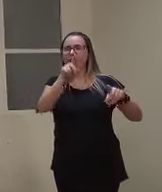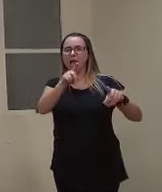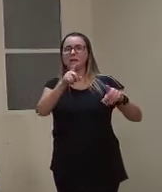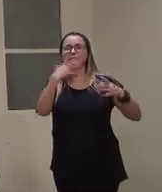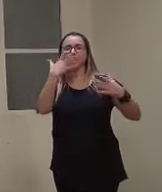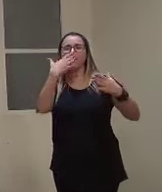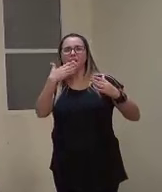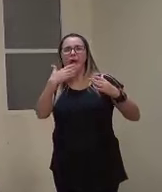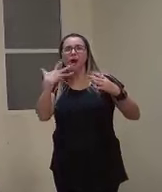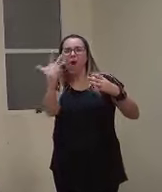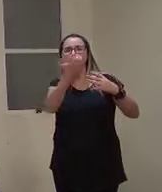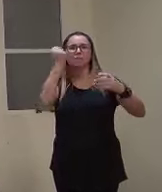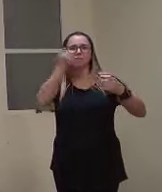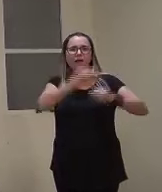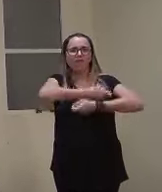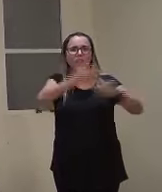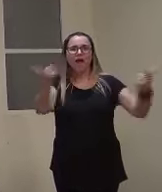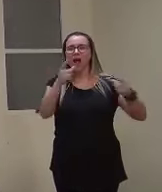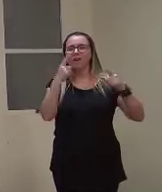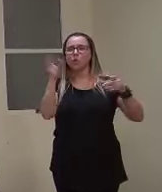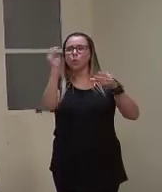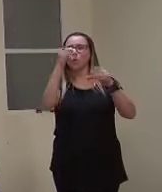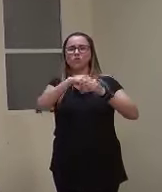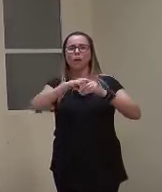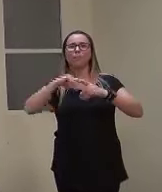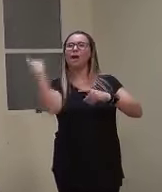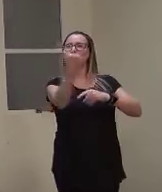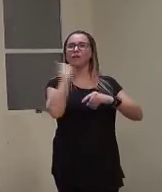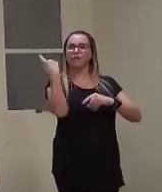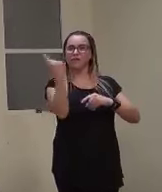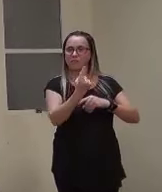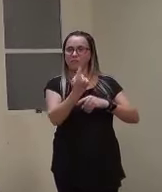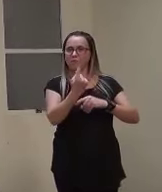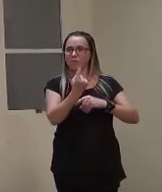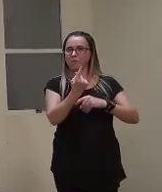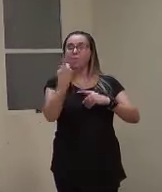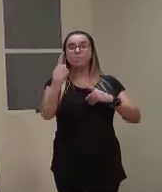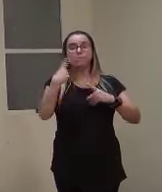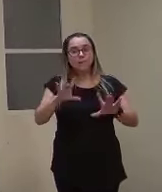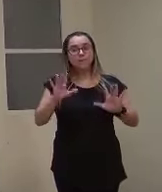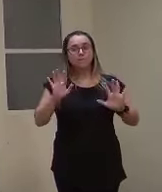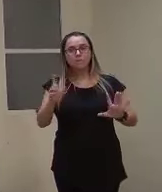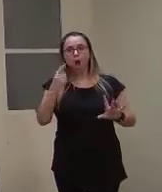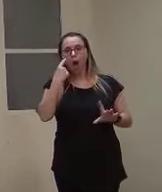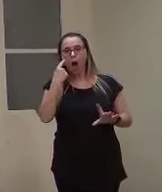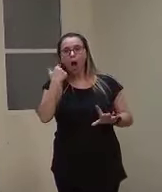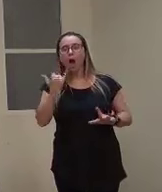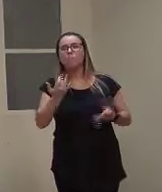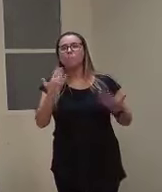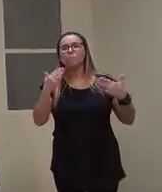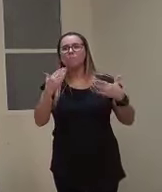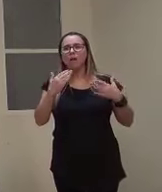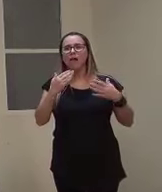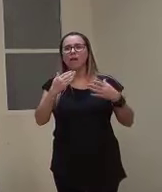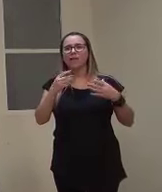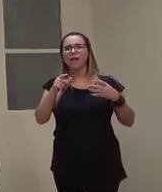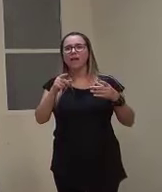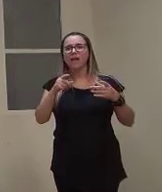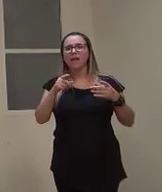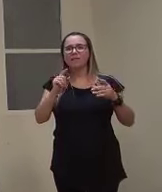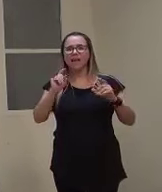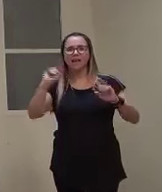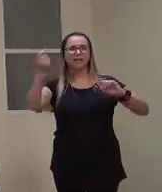para todos siempre el para todos corre el riesgo de dejar diluida las